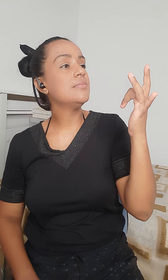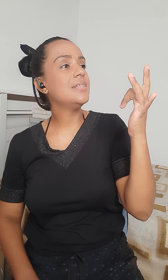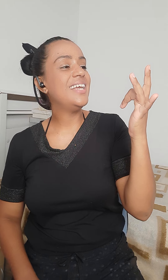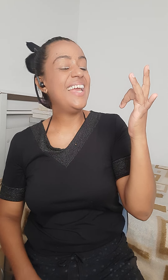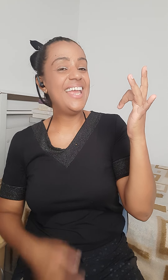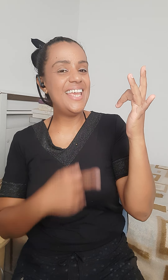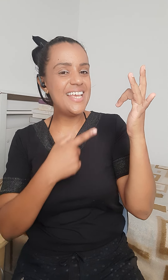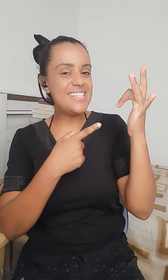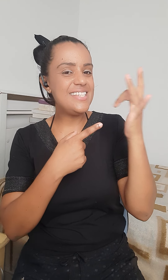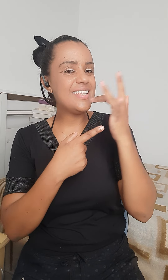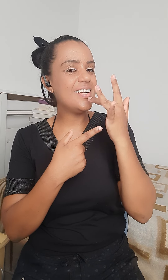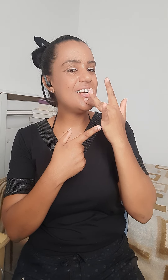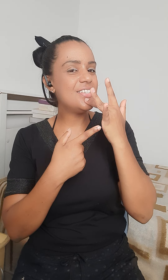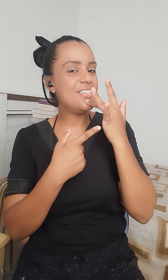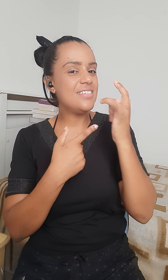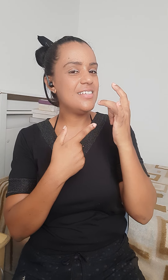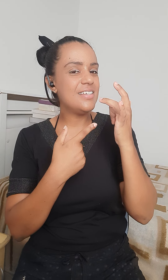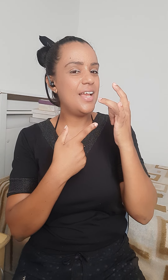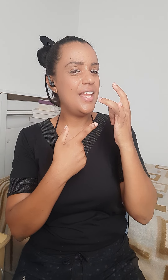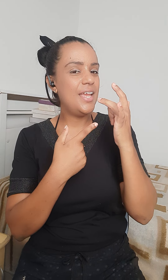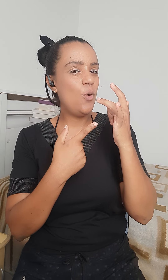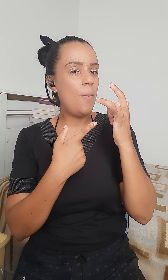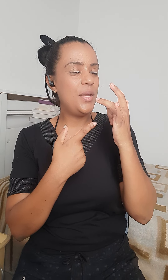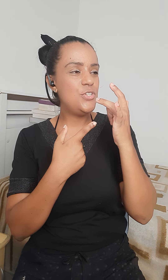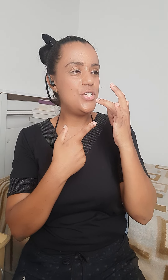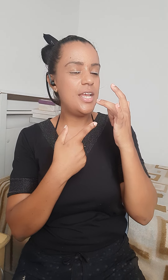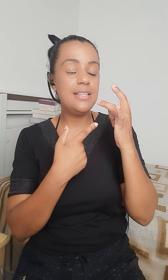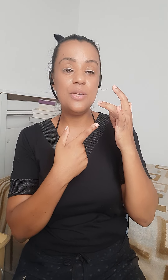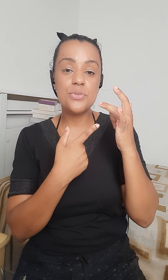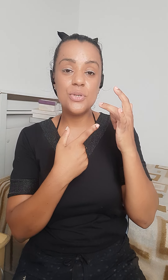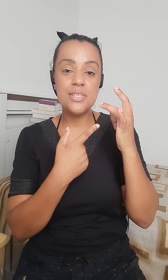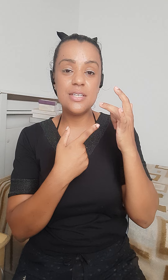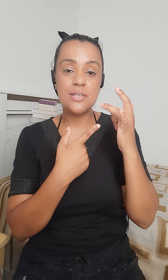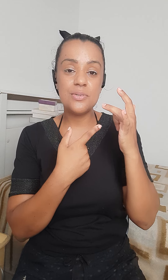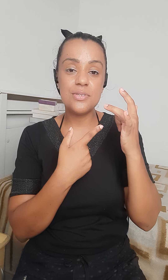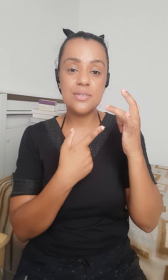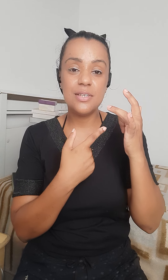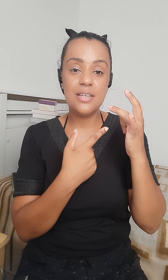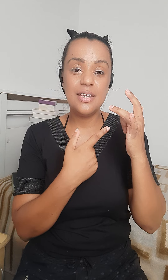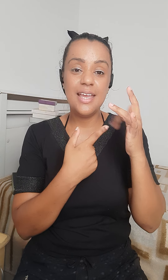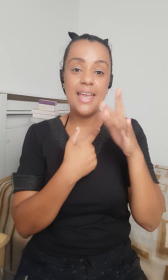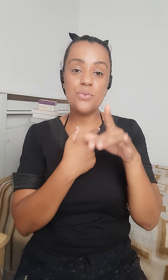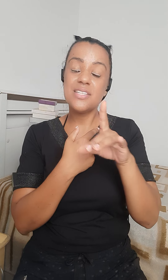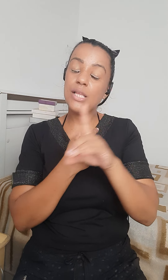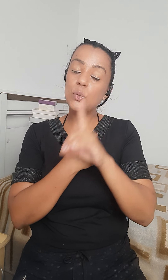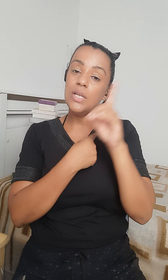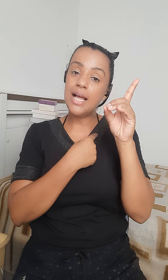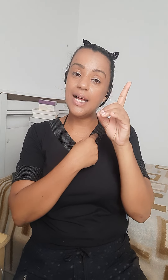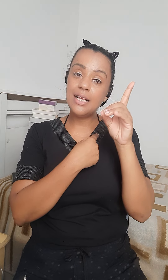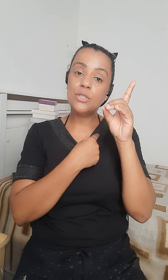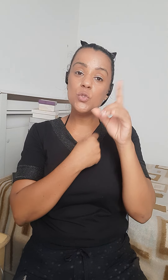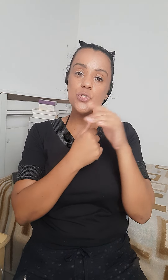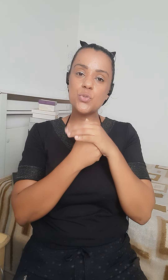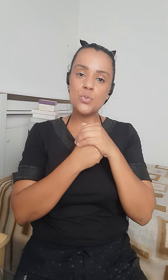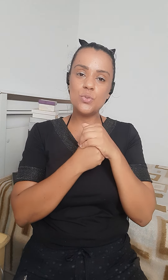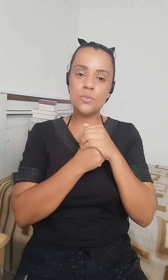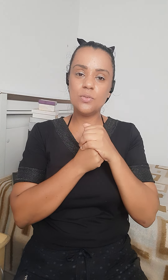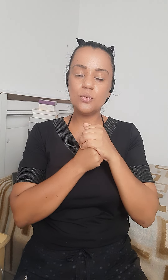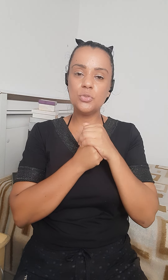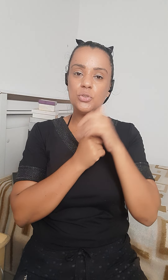esse tarde, eu aprendi ele tem uns 2 anos. é usado lá no sul. Os